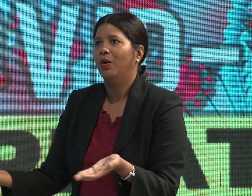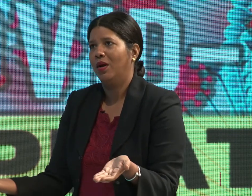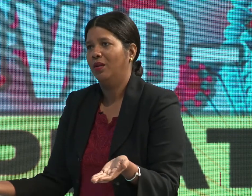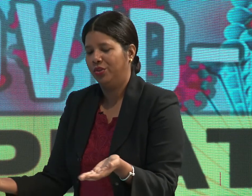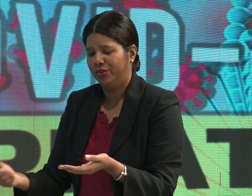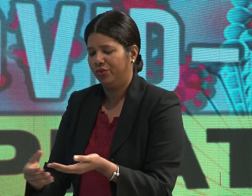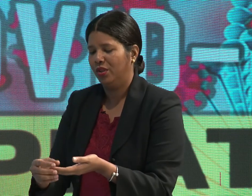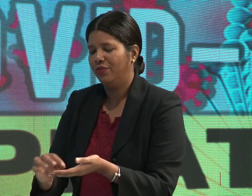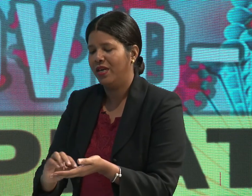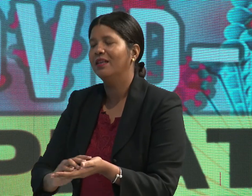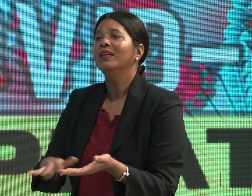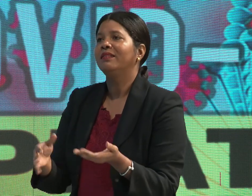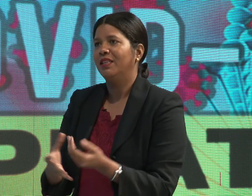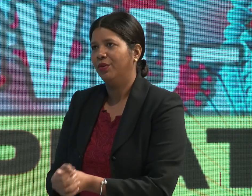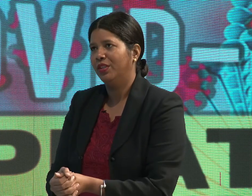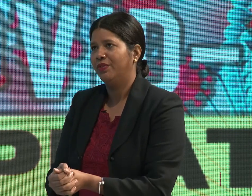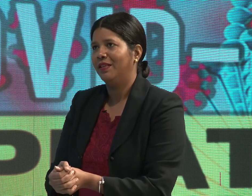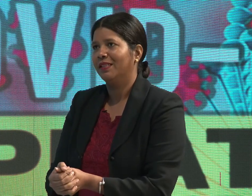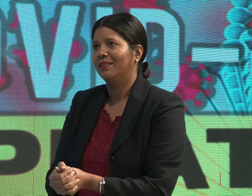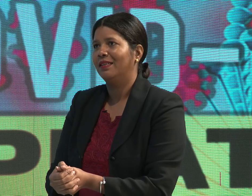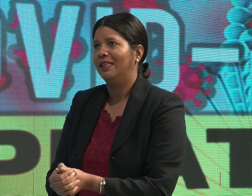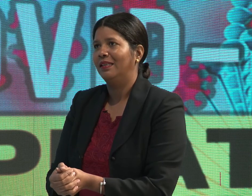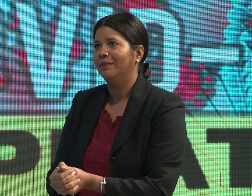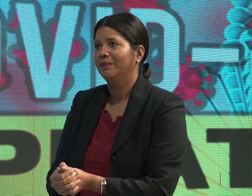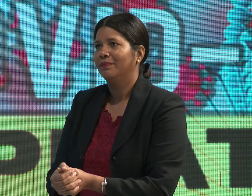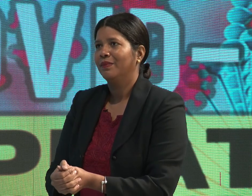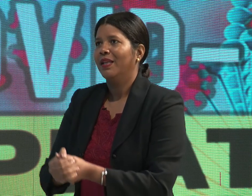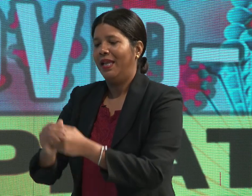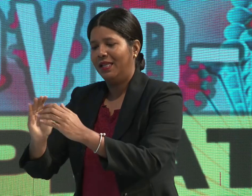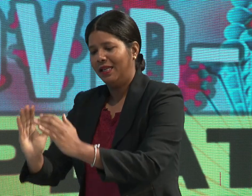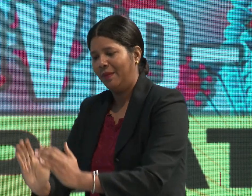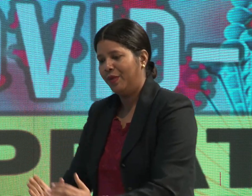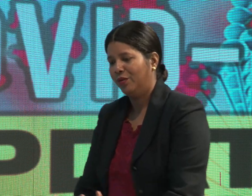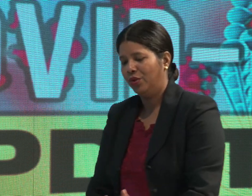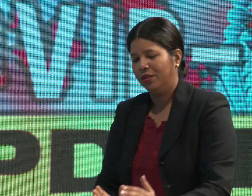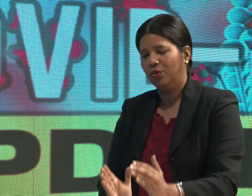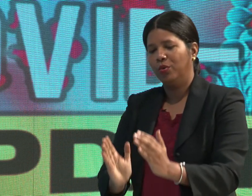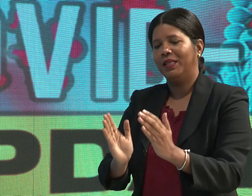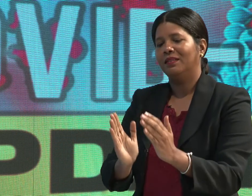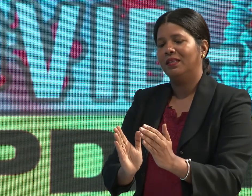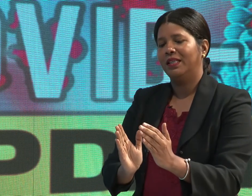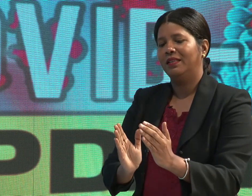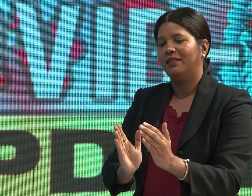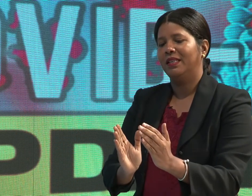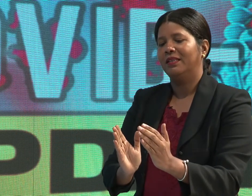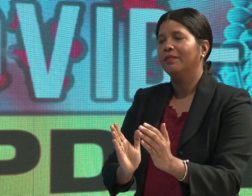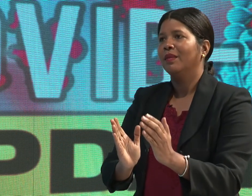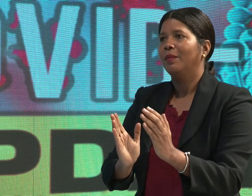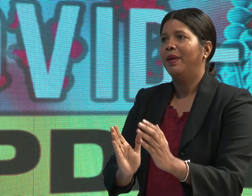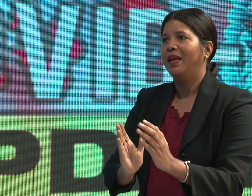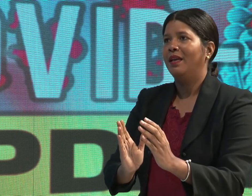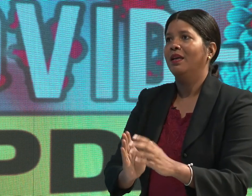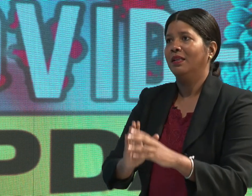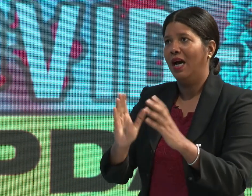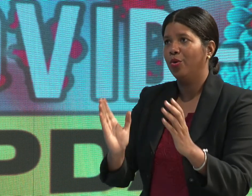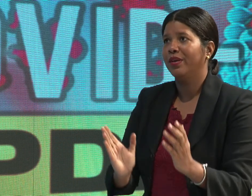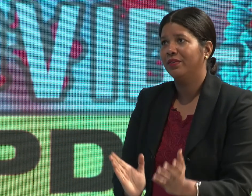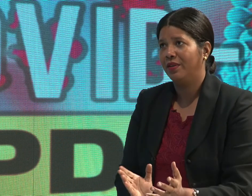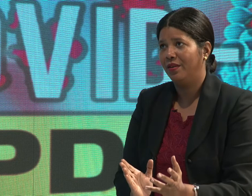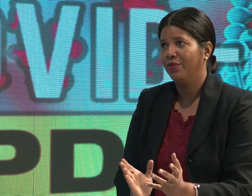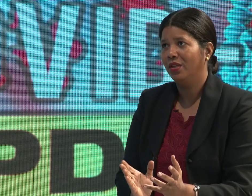en we hebben ook al ondertussen ontvangen 750 SRD. Mm-hmm. En dan heb je natuurlijk een groep dat is geregistreerd bij